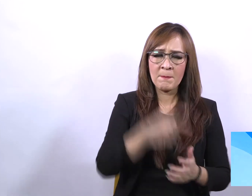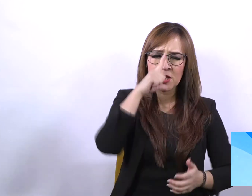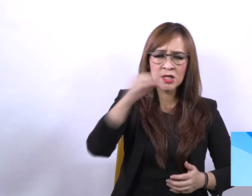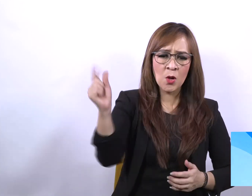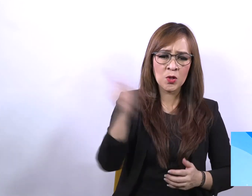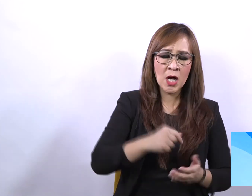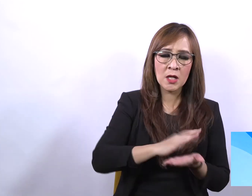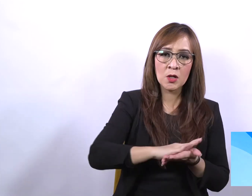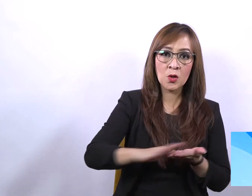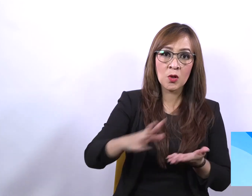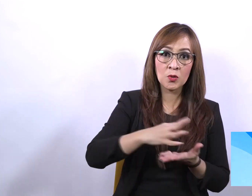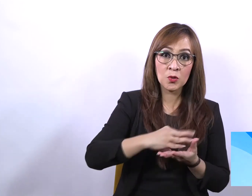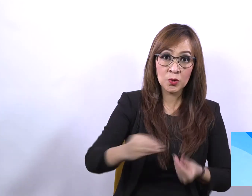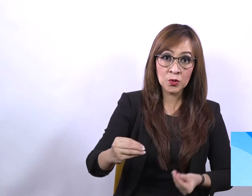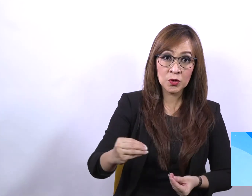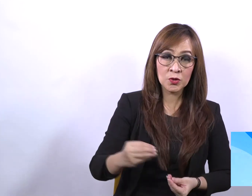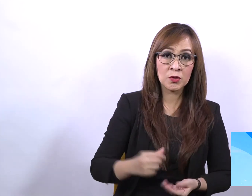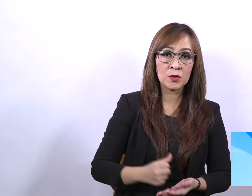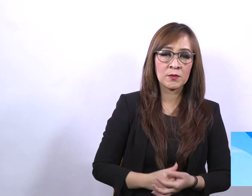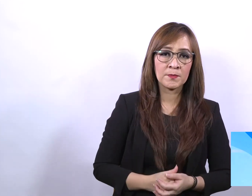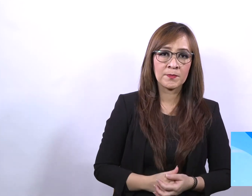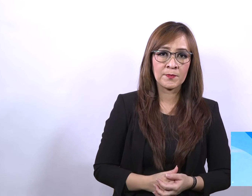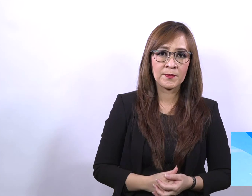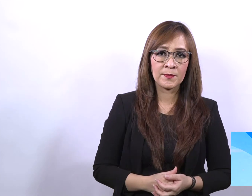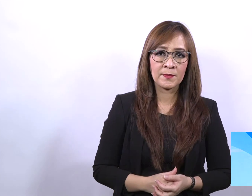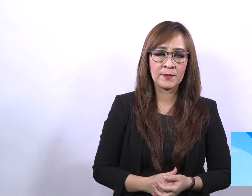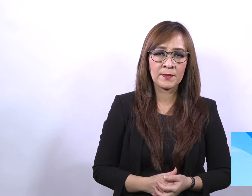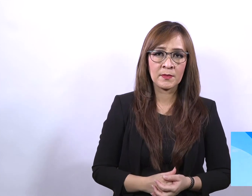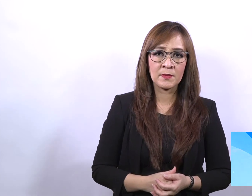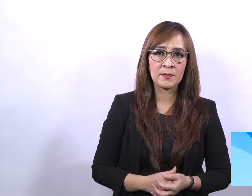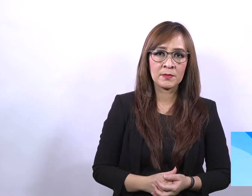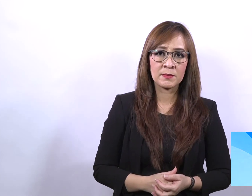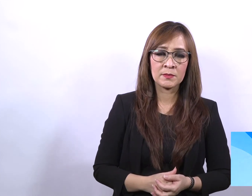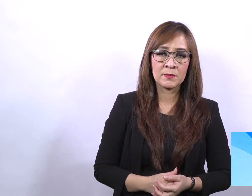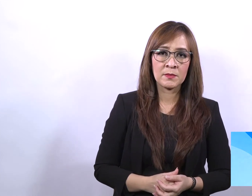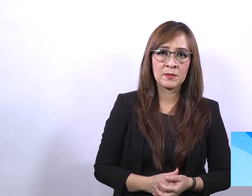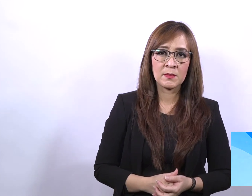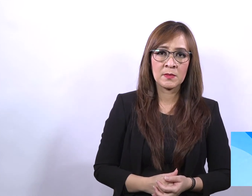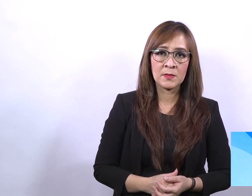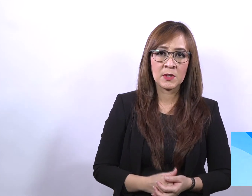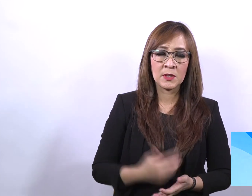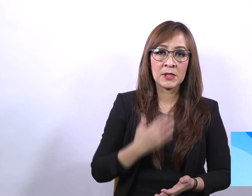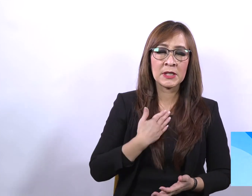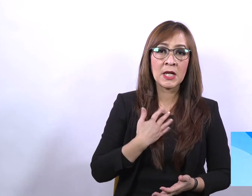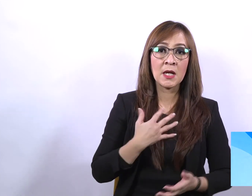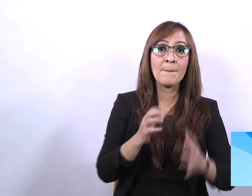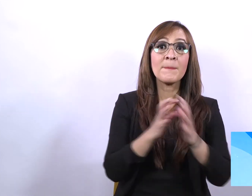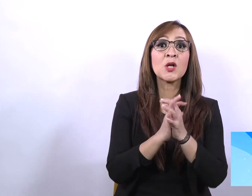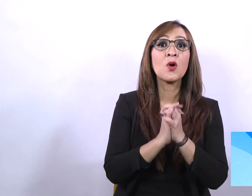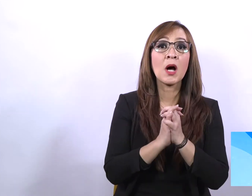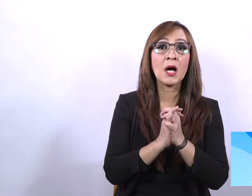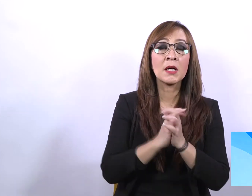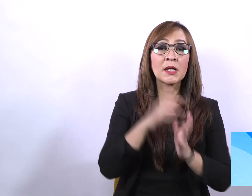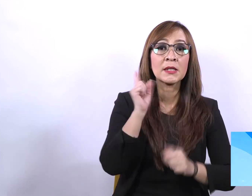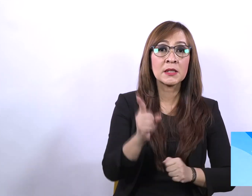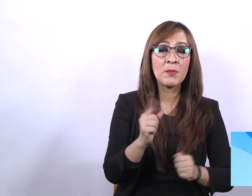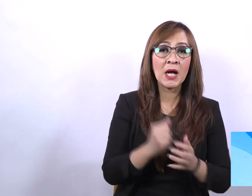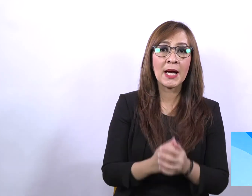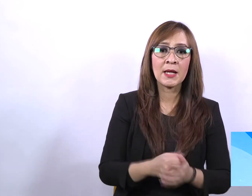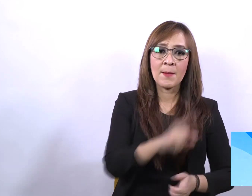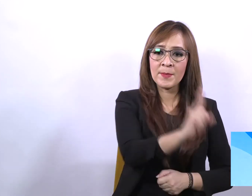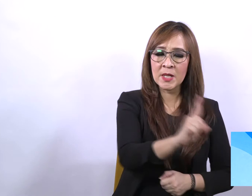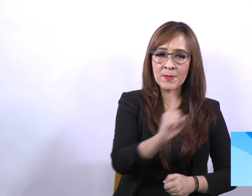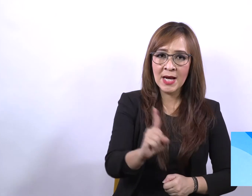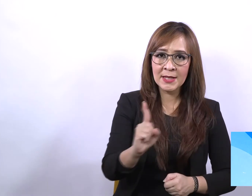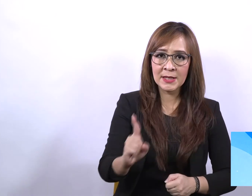saya berdoa Hai spenko tetap berdiri tegak sebagai pribadi-pribadi yang dipimpin Roh Kudus untuk